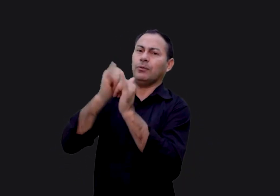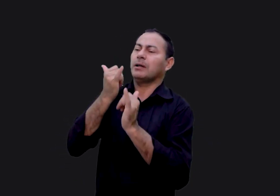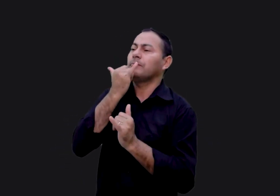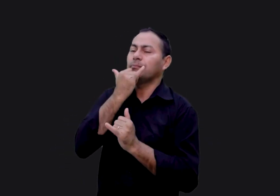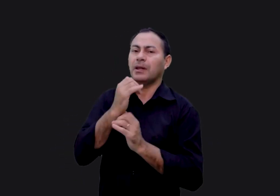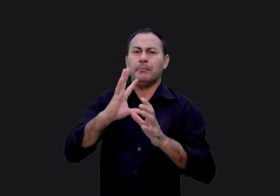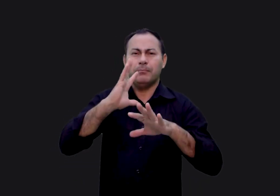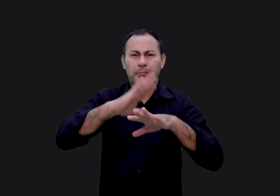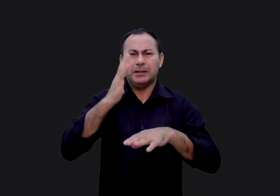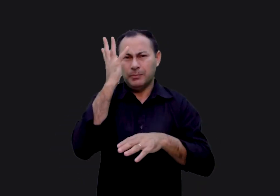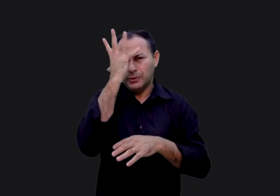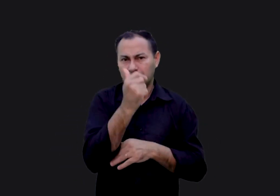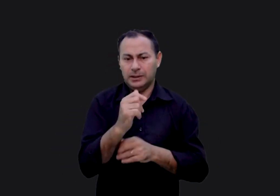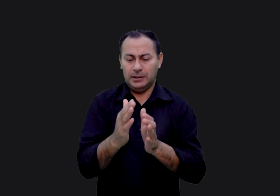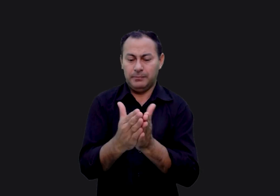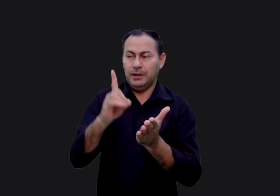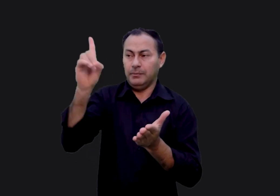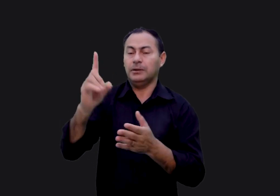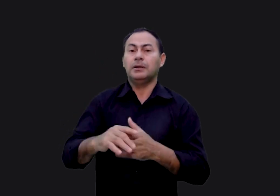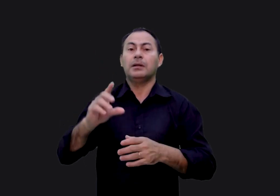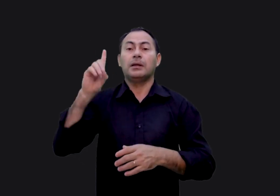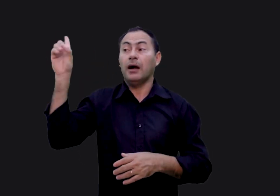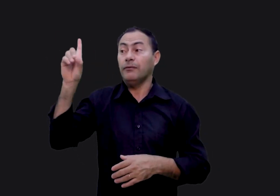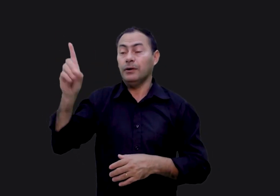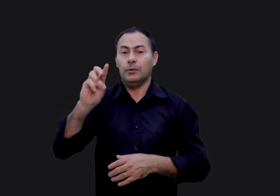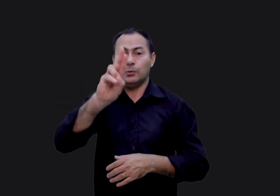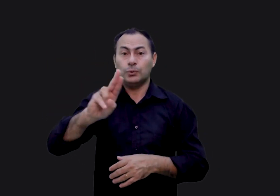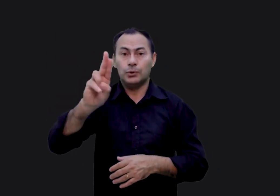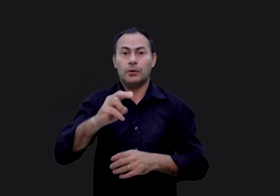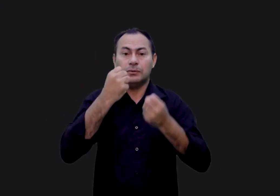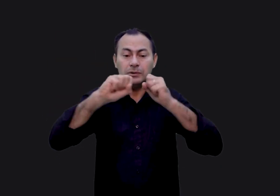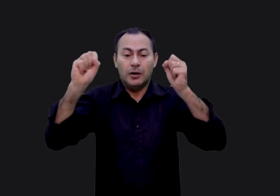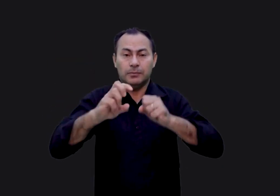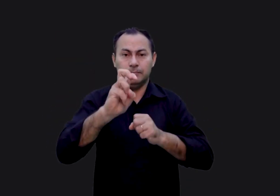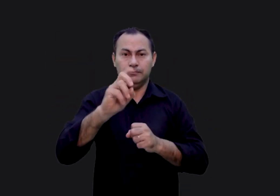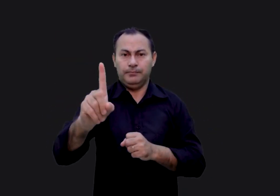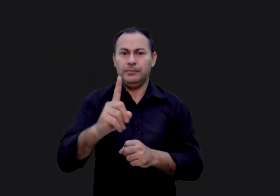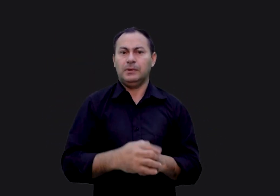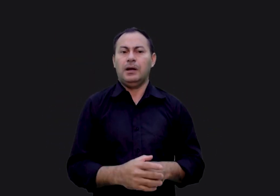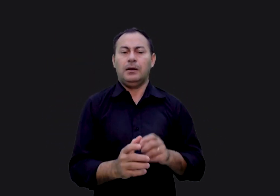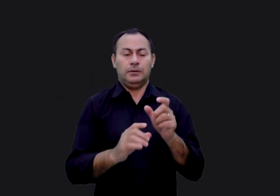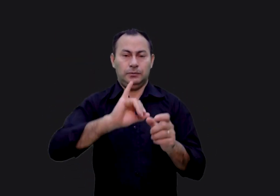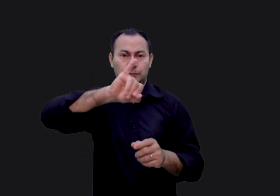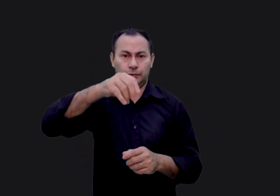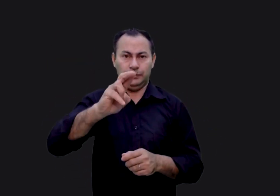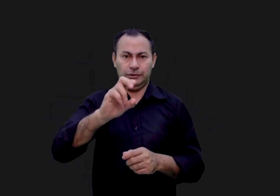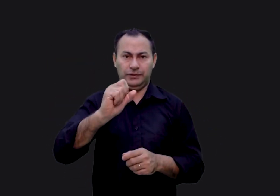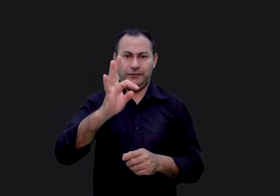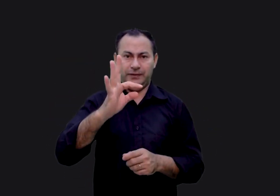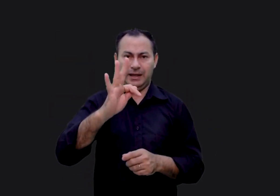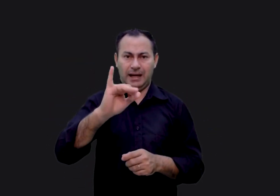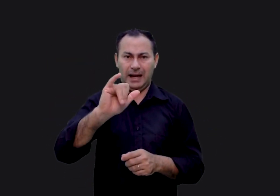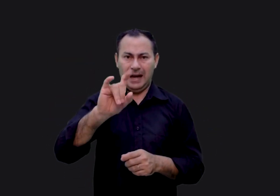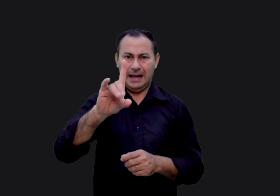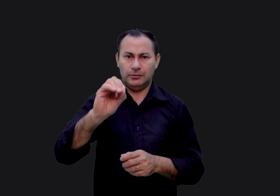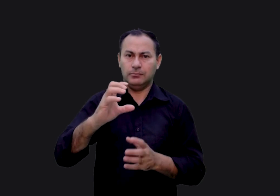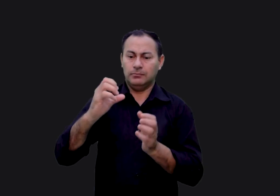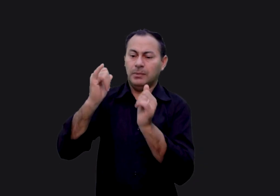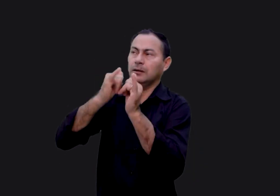Bíblia. Davi usou essa palavra no Salmo 51. Justificado não é só uma palavra do Novo Testamento, é uma palavra da